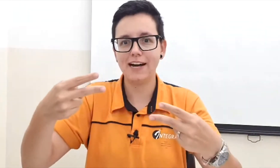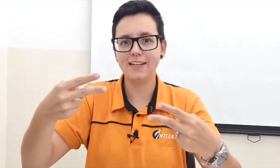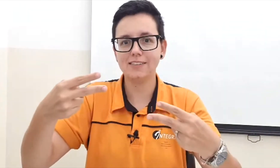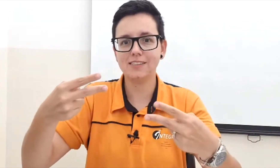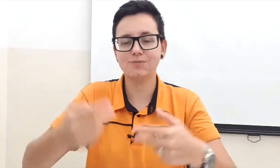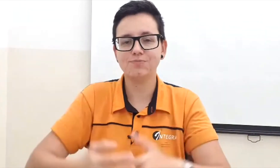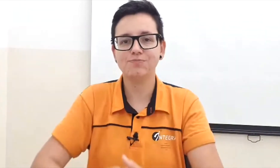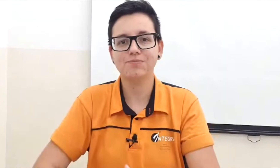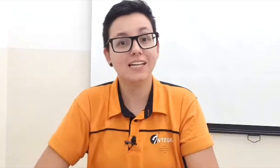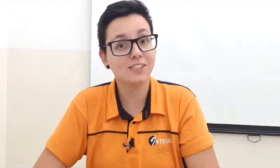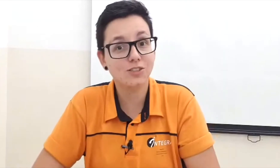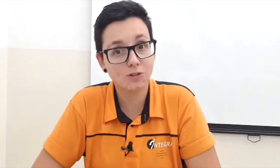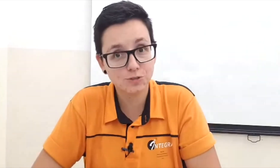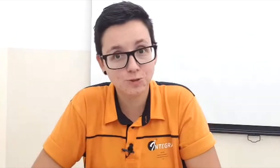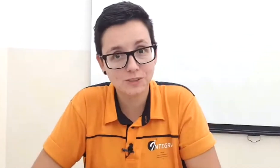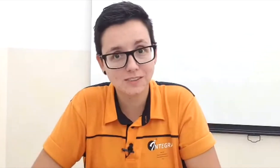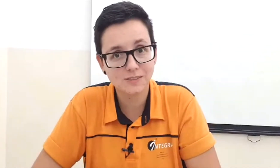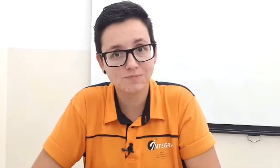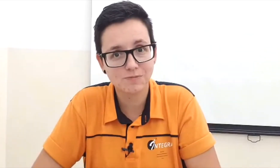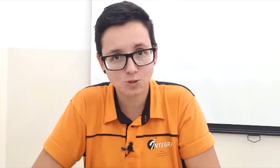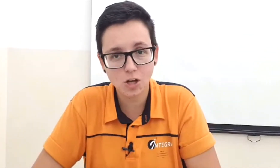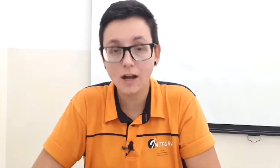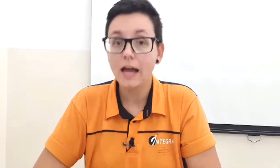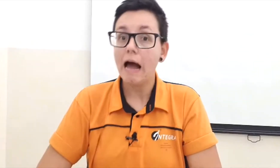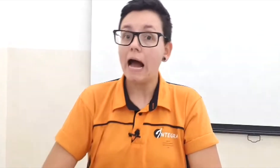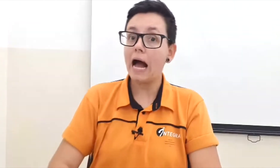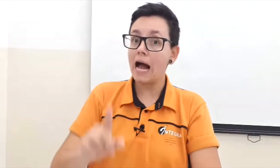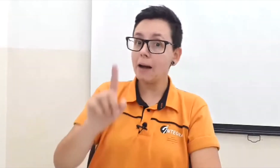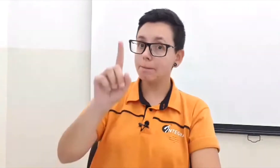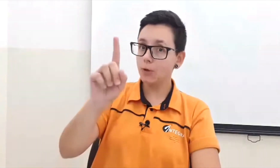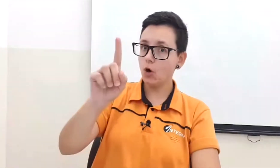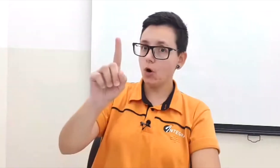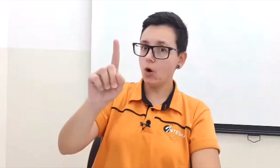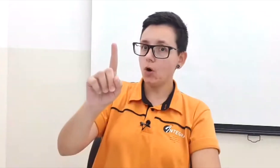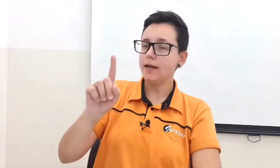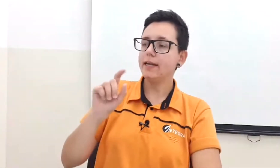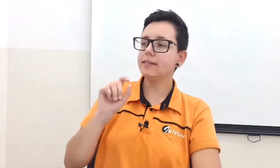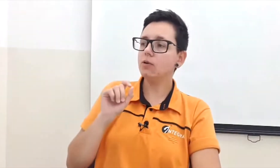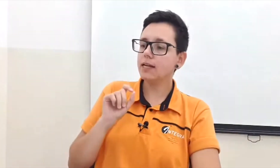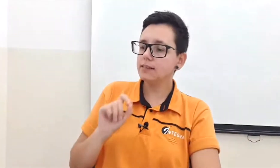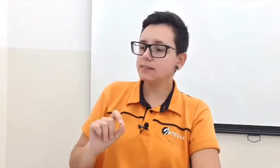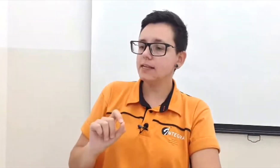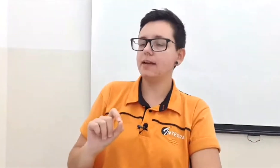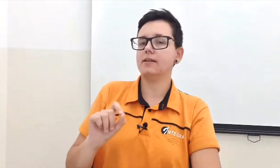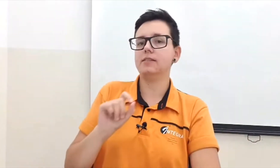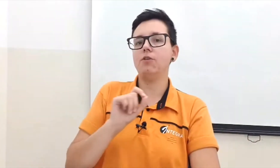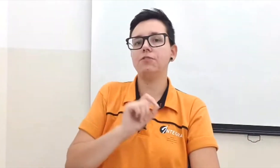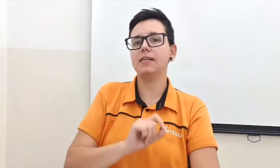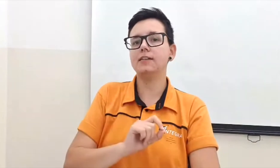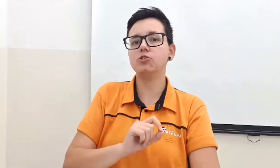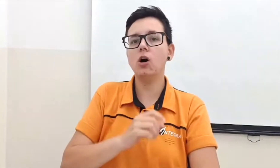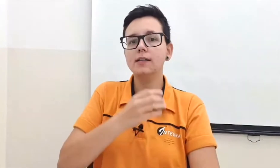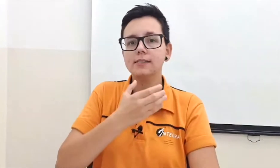várias. Esse é o sinal de frutas. Viu só? Ah, Pro! Então quer dizer que se eu fizer só